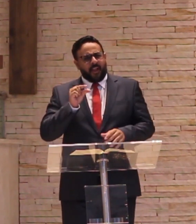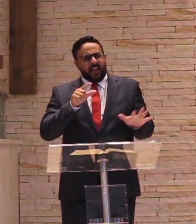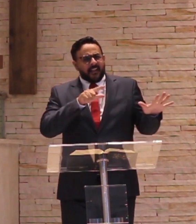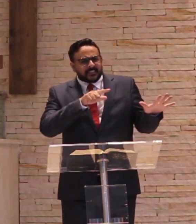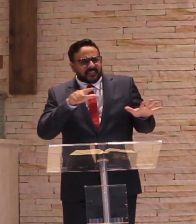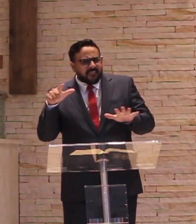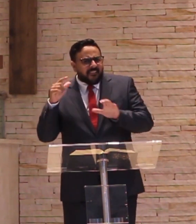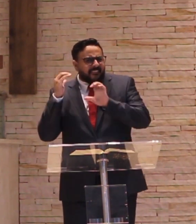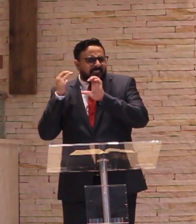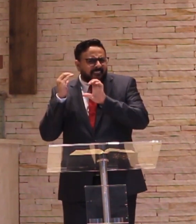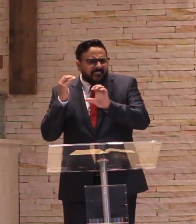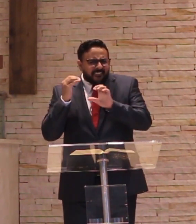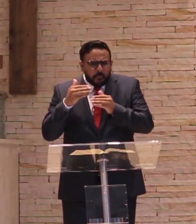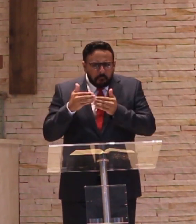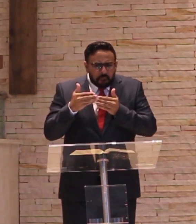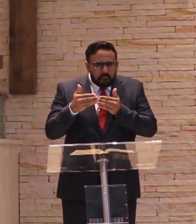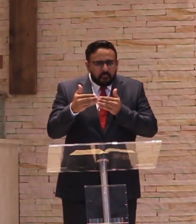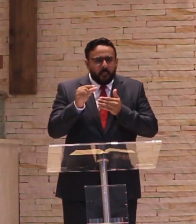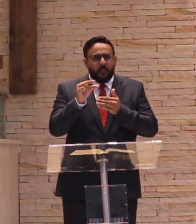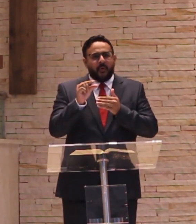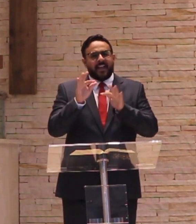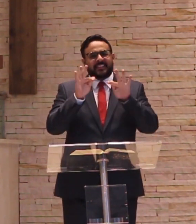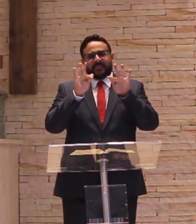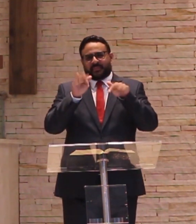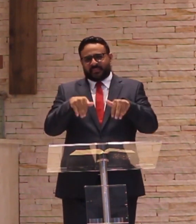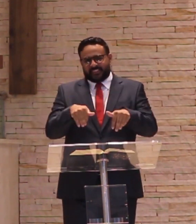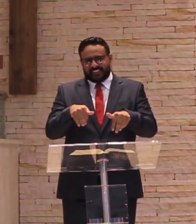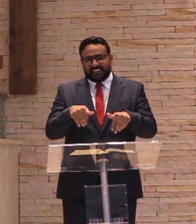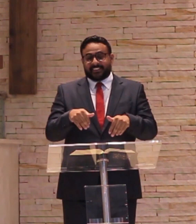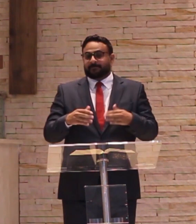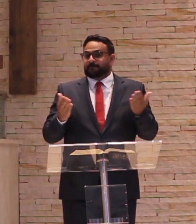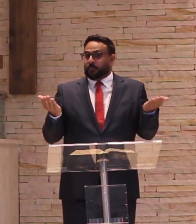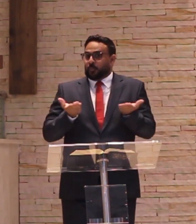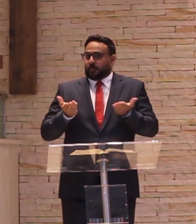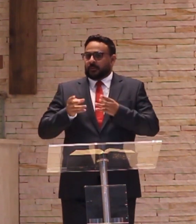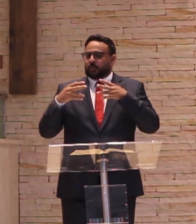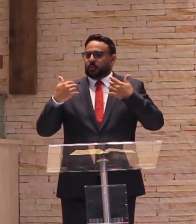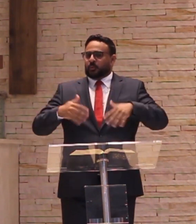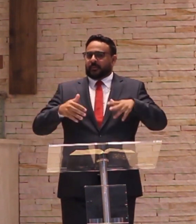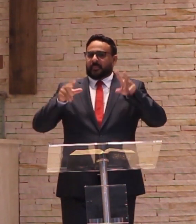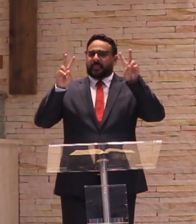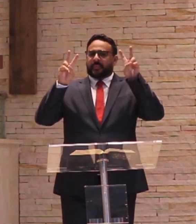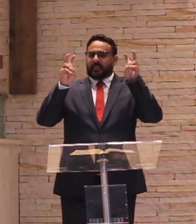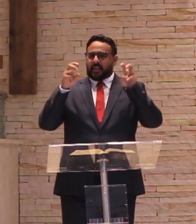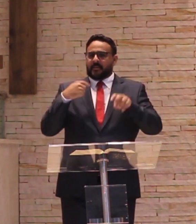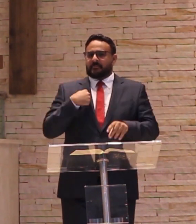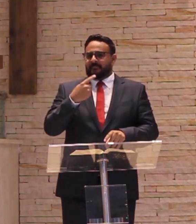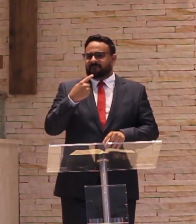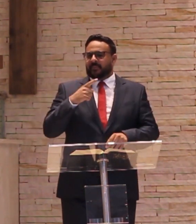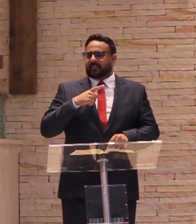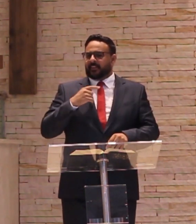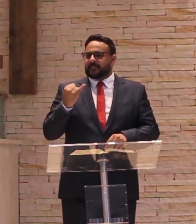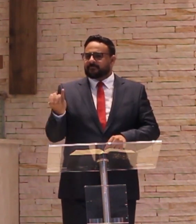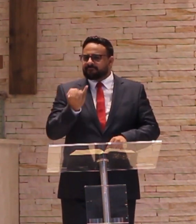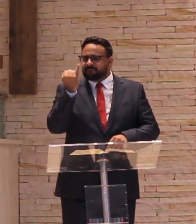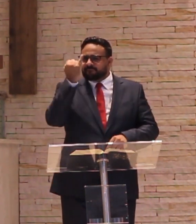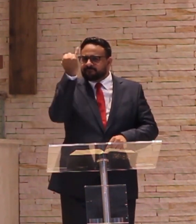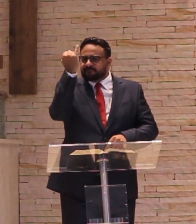Nós estamos mais perto do nosso fim da programação da nossa Semana Santa. E o dia de hoje tem um